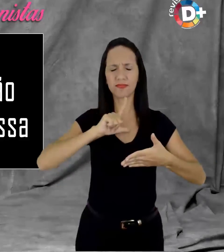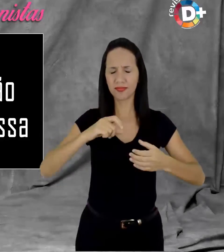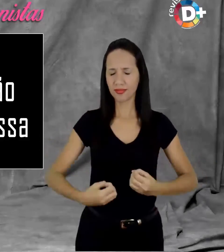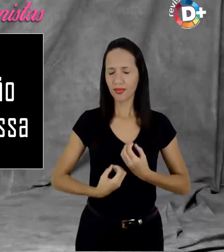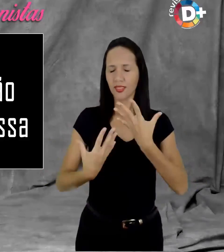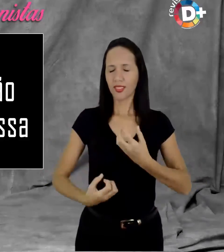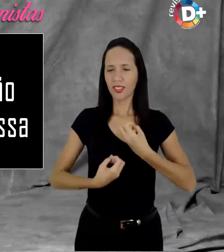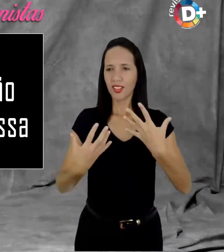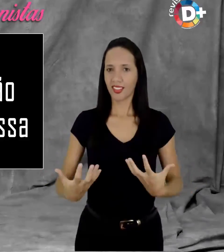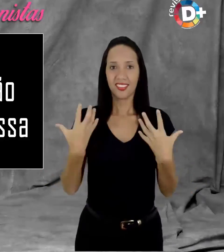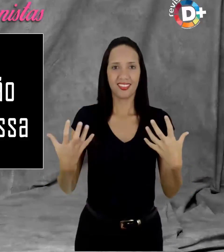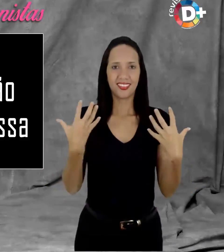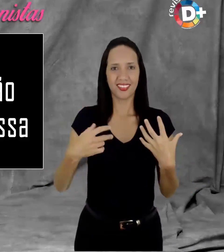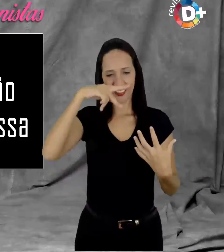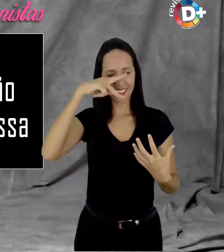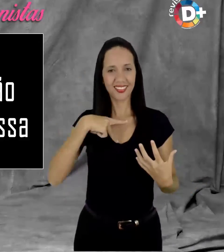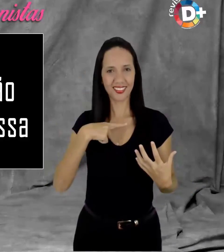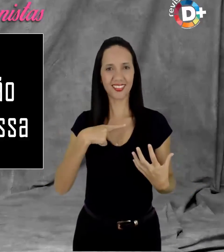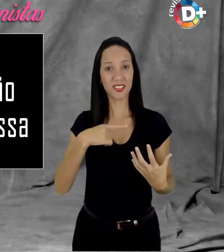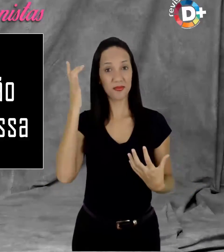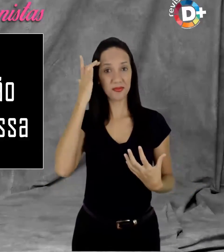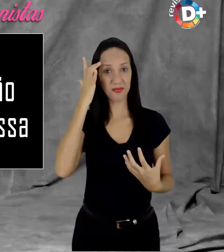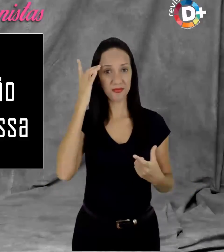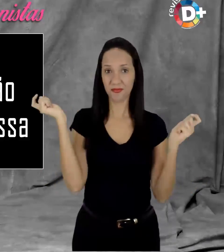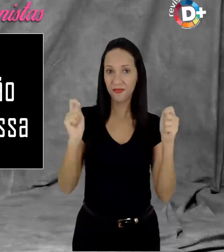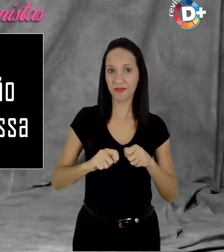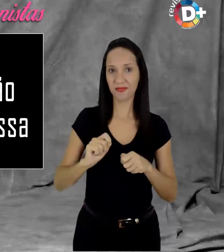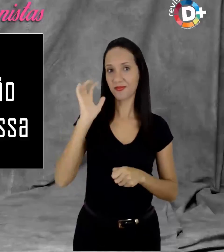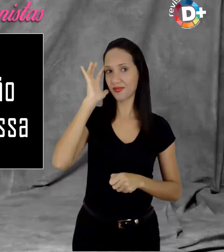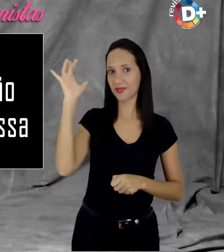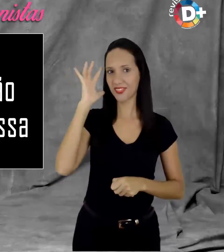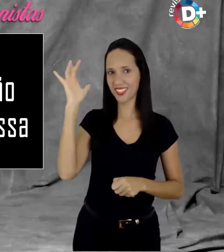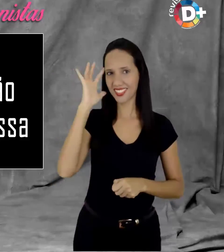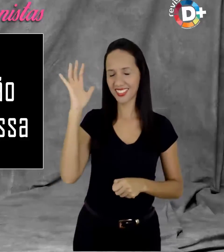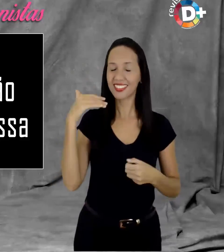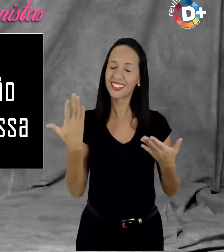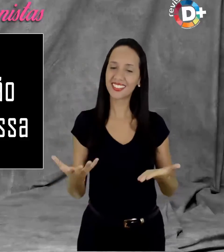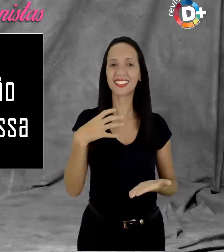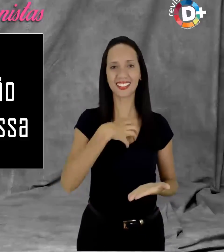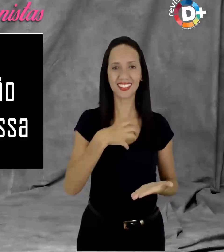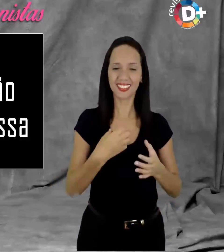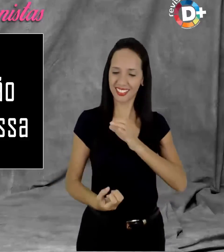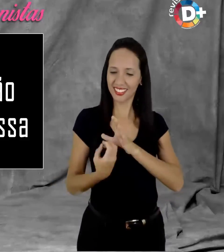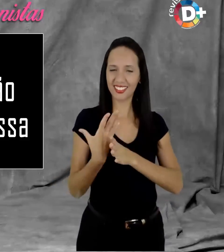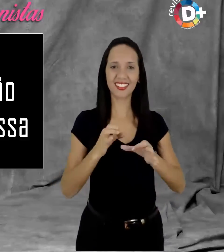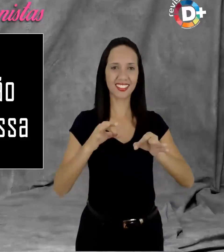o despertar motivado de suas habilidades, competências e de seus sonhos. É assim que